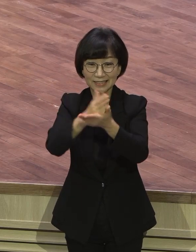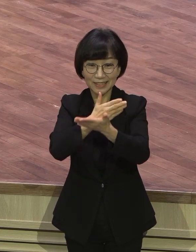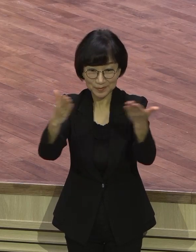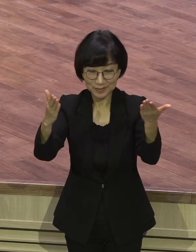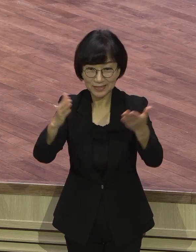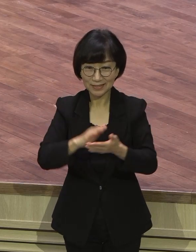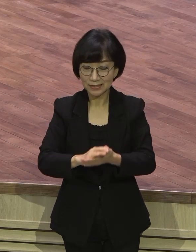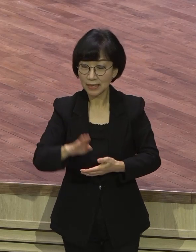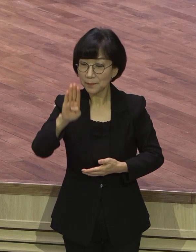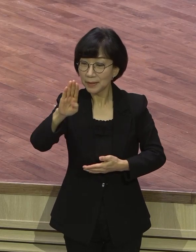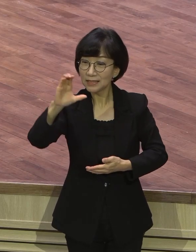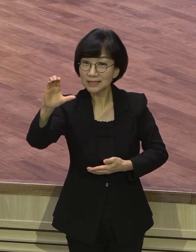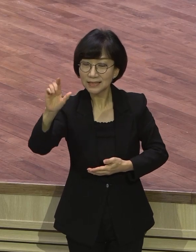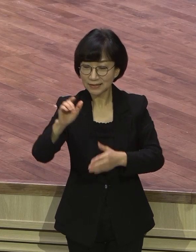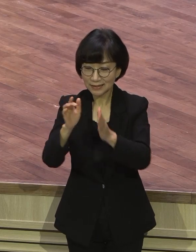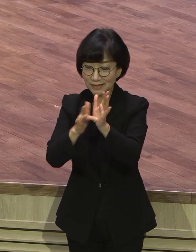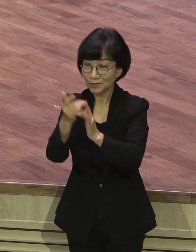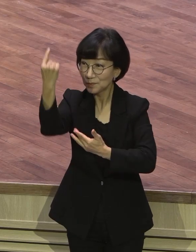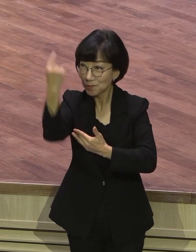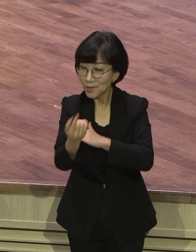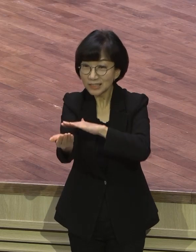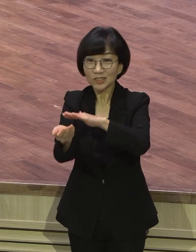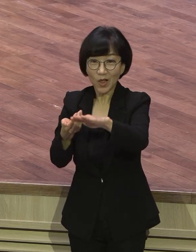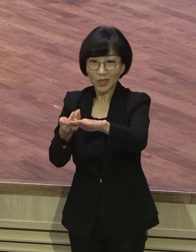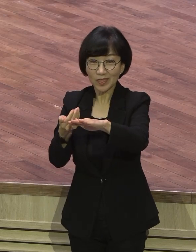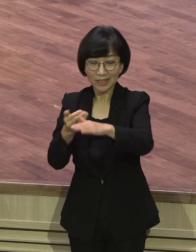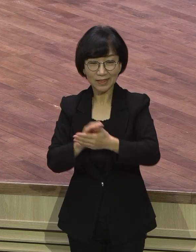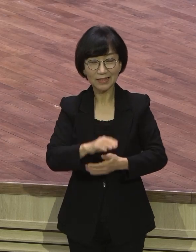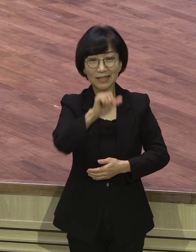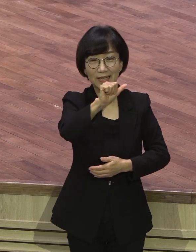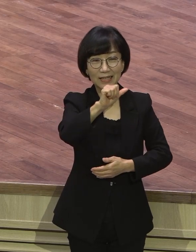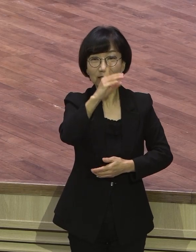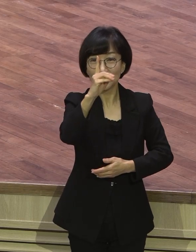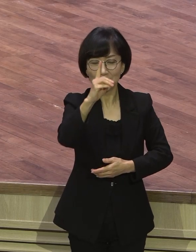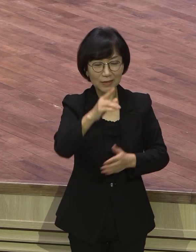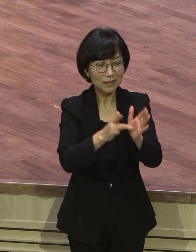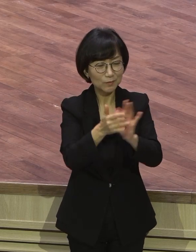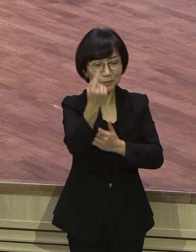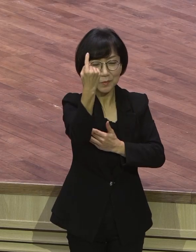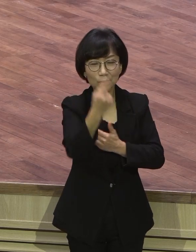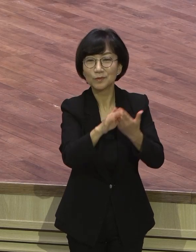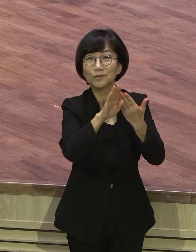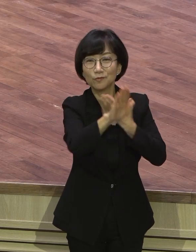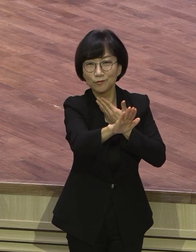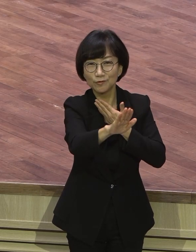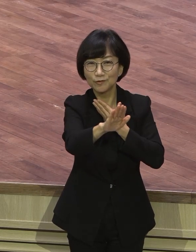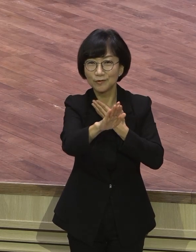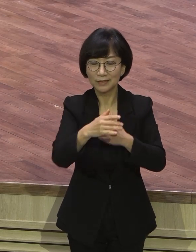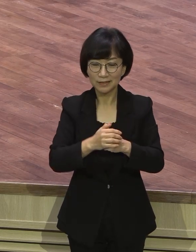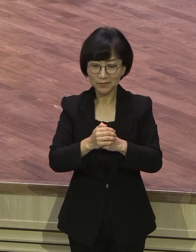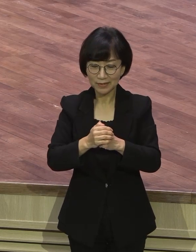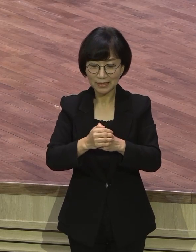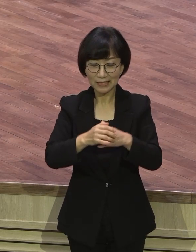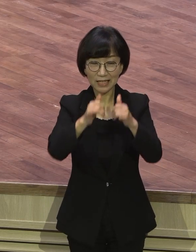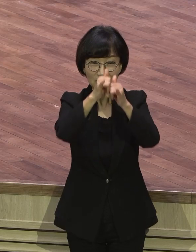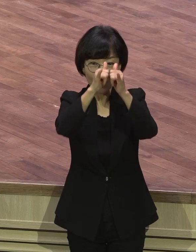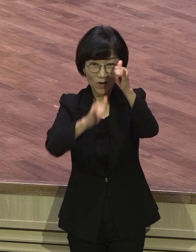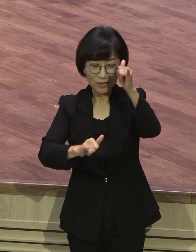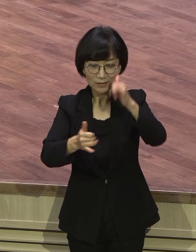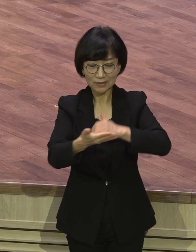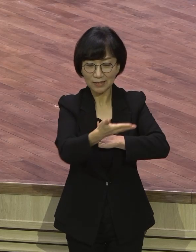비포 크라스트, 예수님 오시기 전, 안노도미니, 예수님 오신 후 이렇게 역사 흐름이